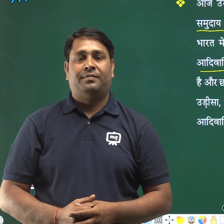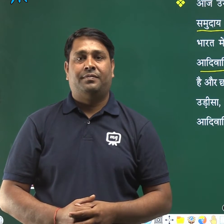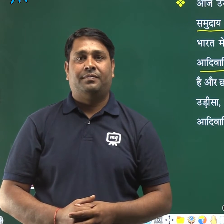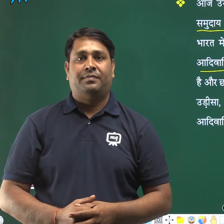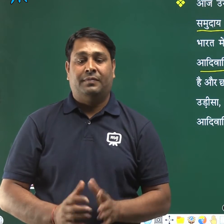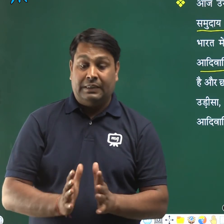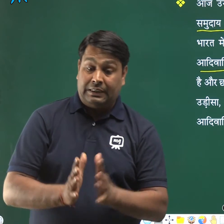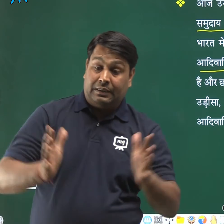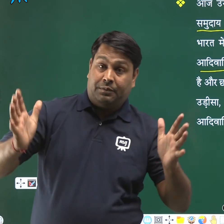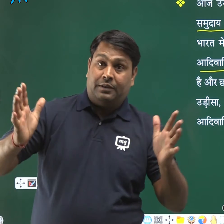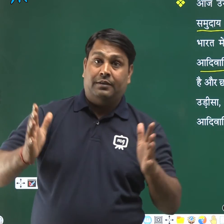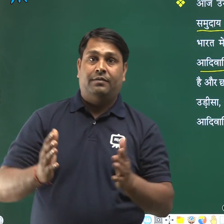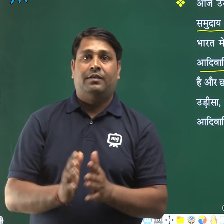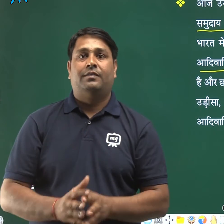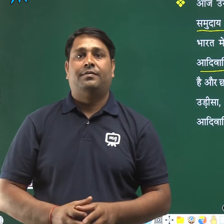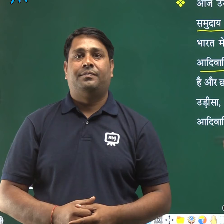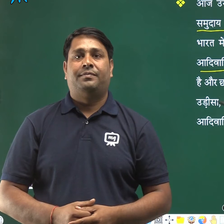सबसे ज़्यादा